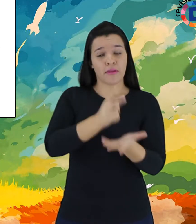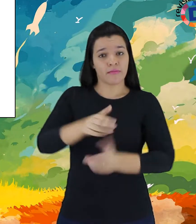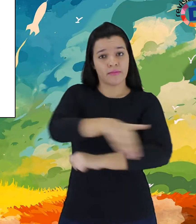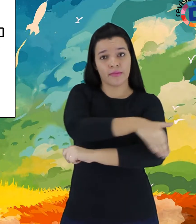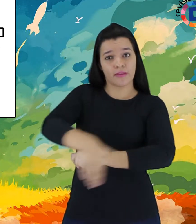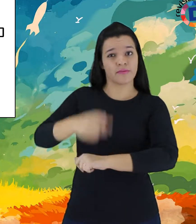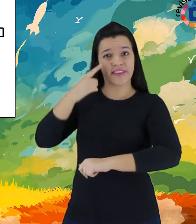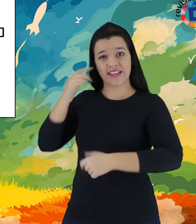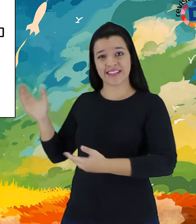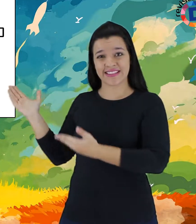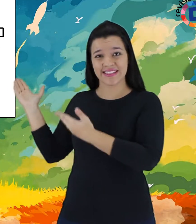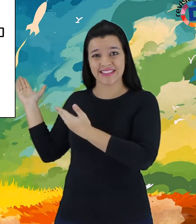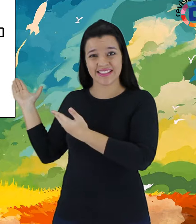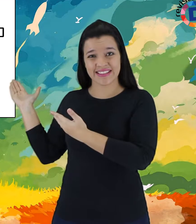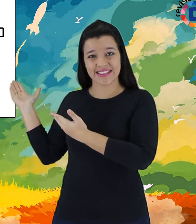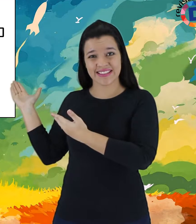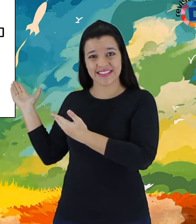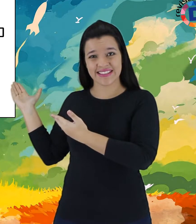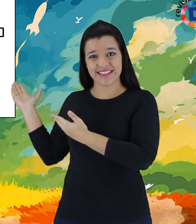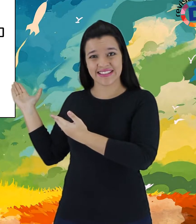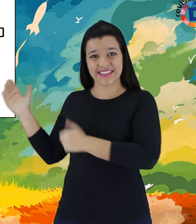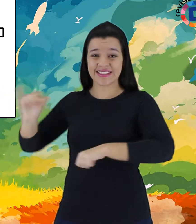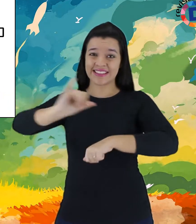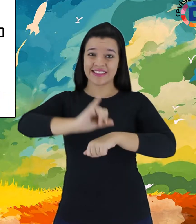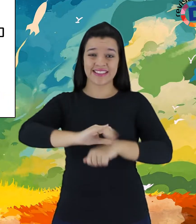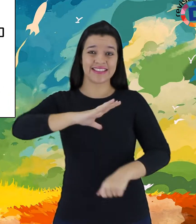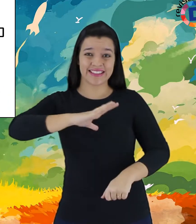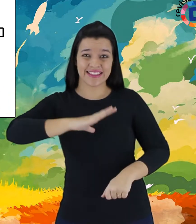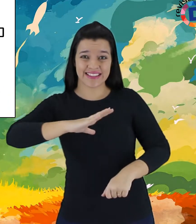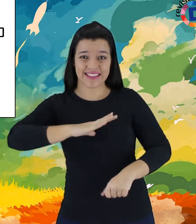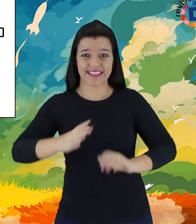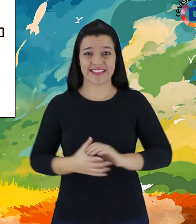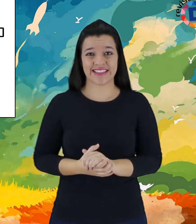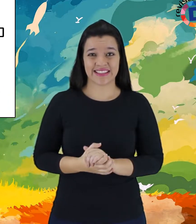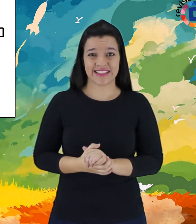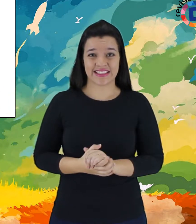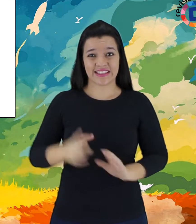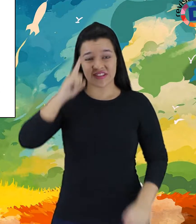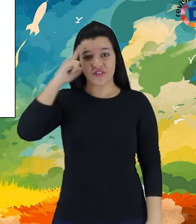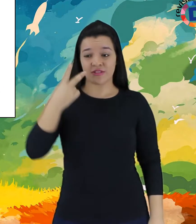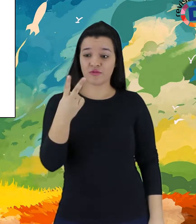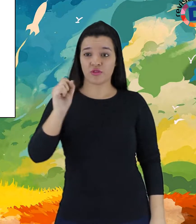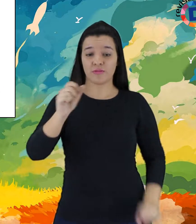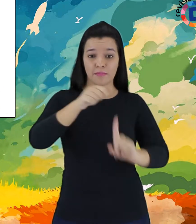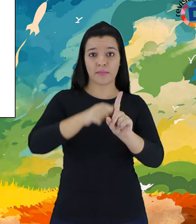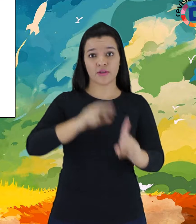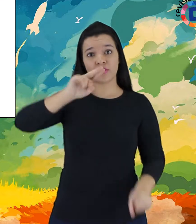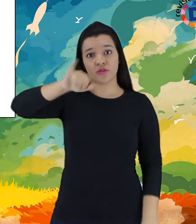número 50, no centro de São Lourenço da Serra. No dia 28 de julho, os educadores da região